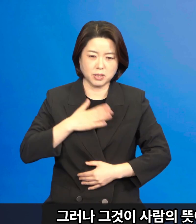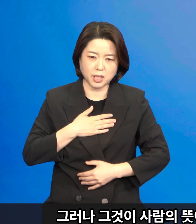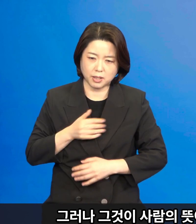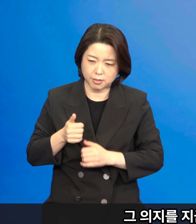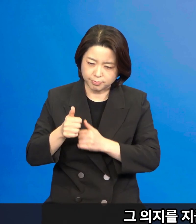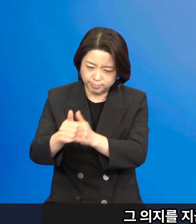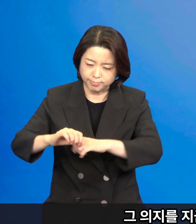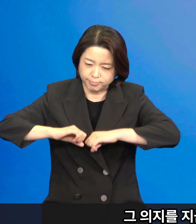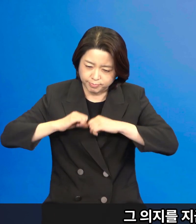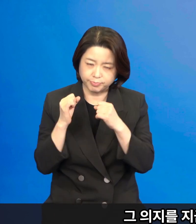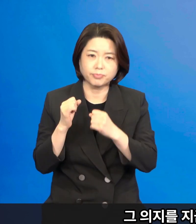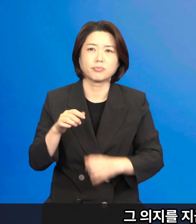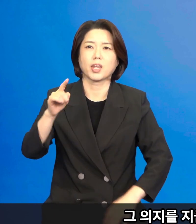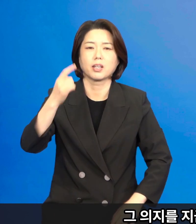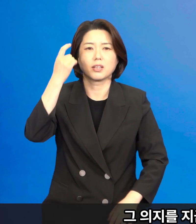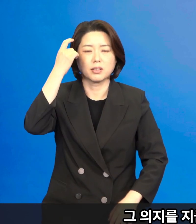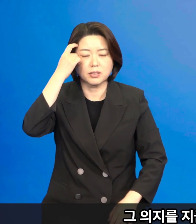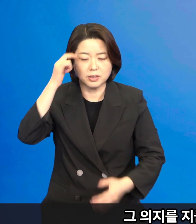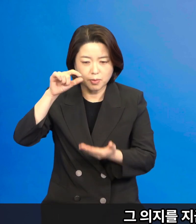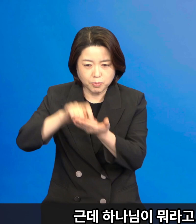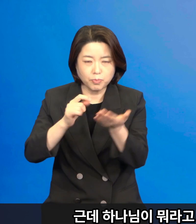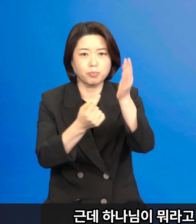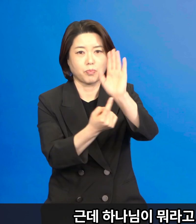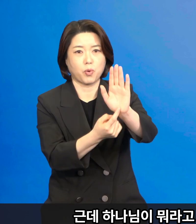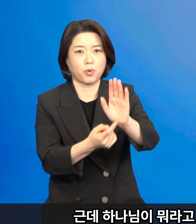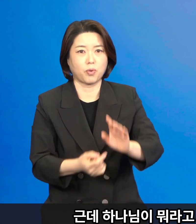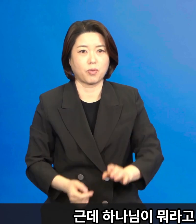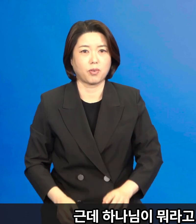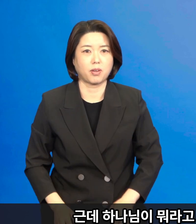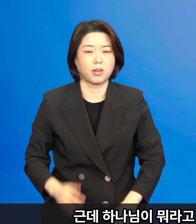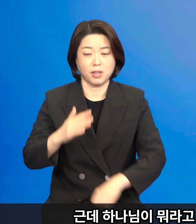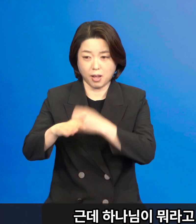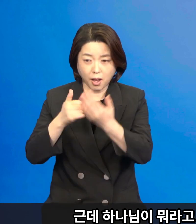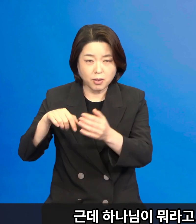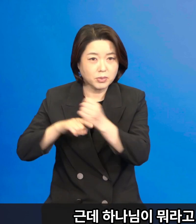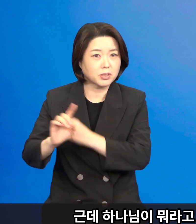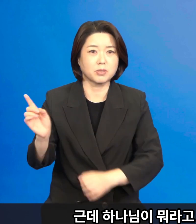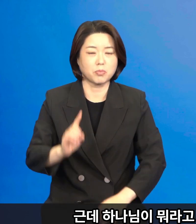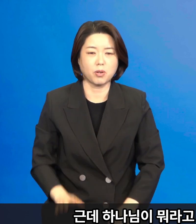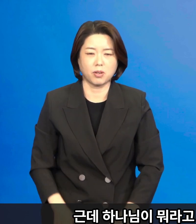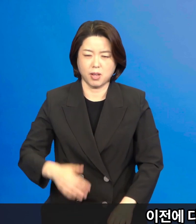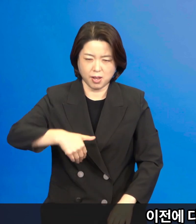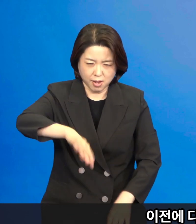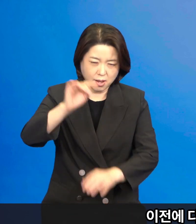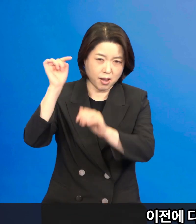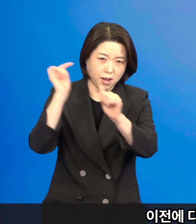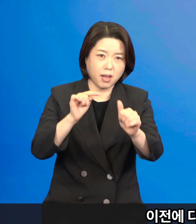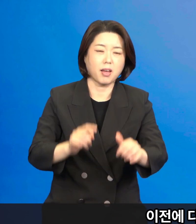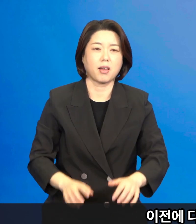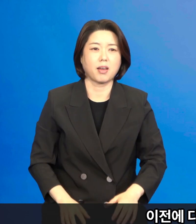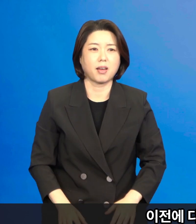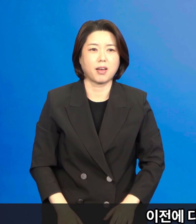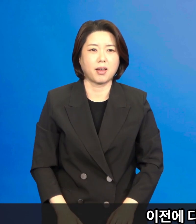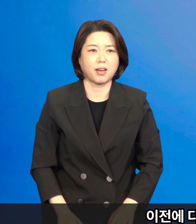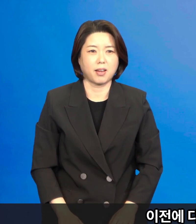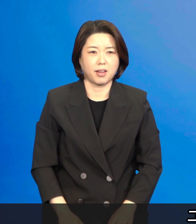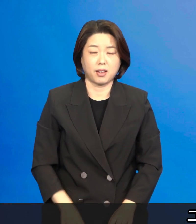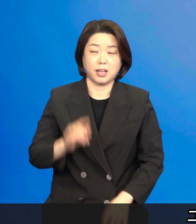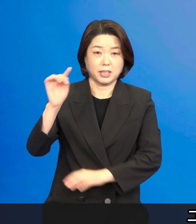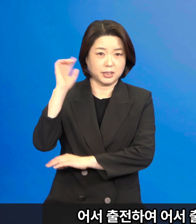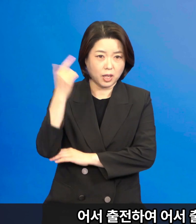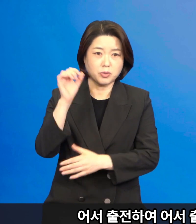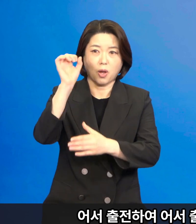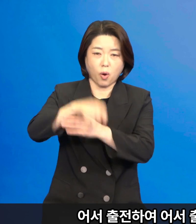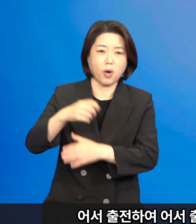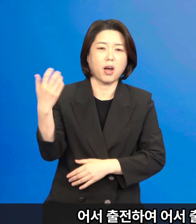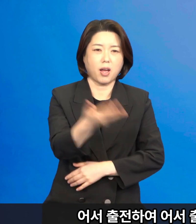따르겠습니다라고 하는 그 의지를 지금 보여주고 있는 거예요. 근데 하나님이 뭐라고 하시냐면 가라고 하시는 거예요. 2절에 다윗에게 허락하였다. 그렇게